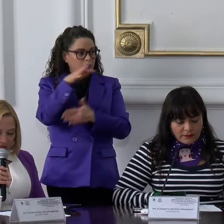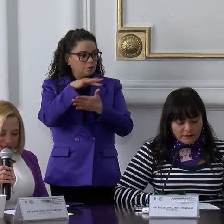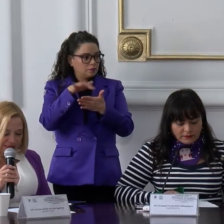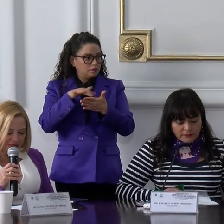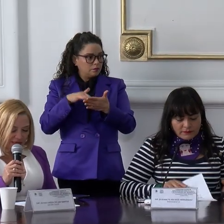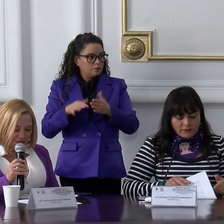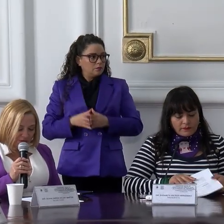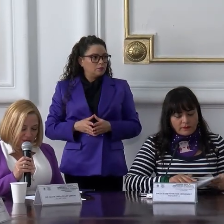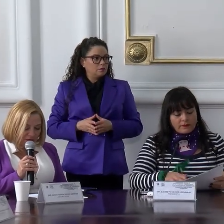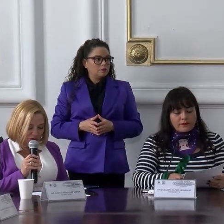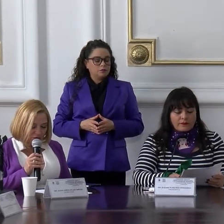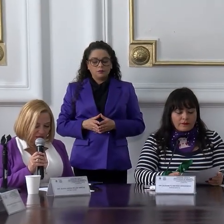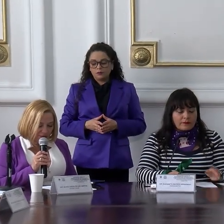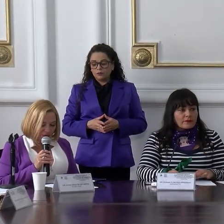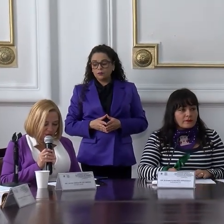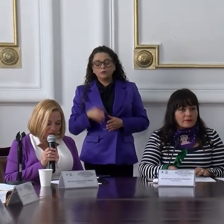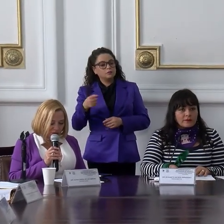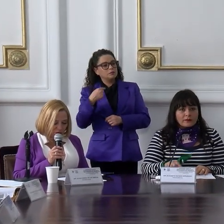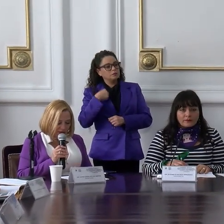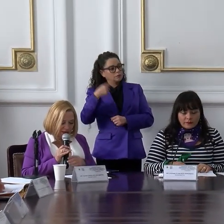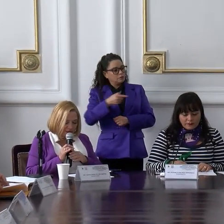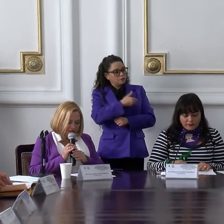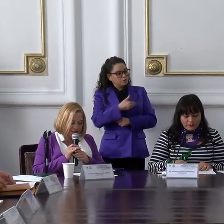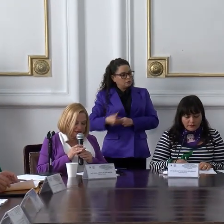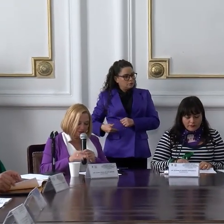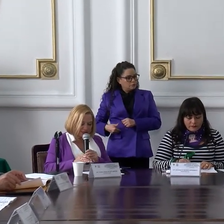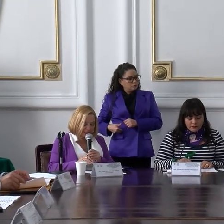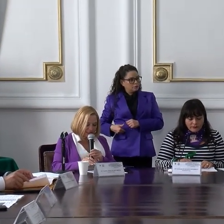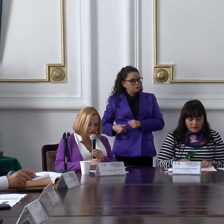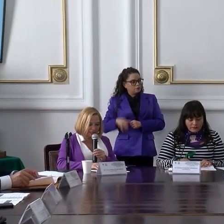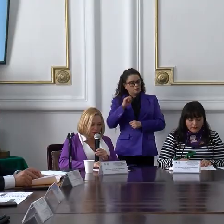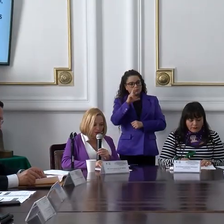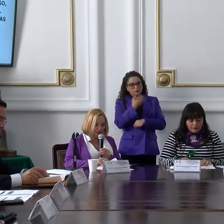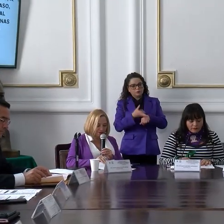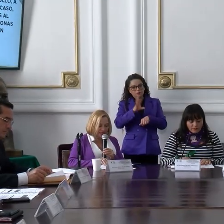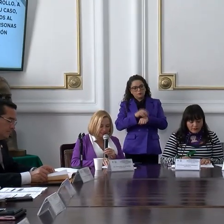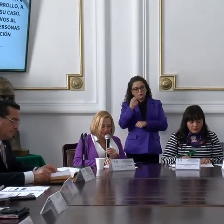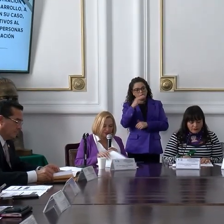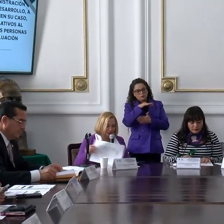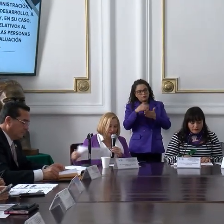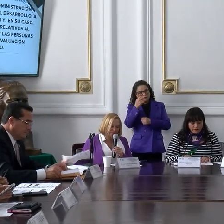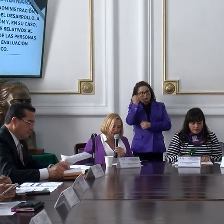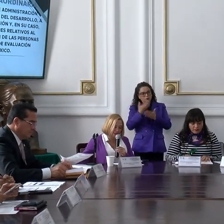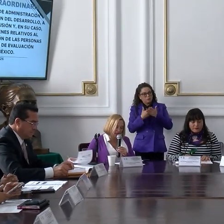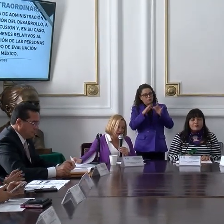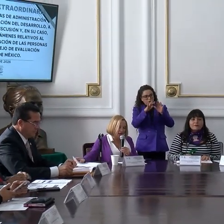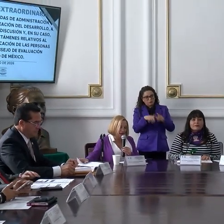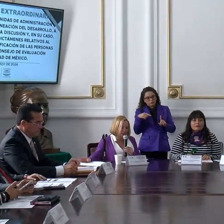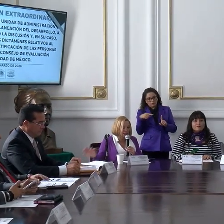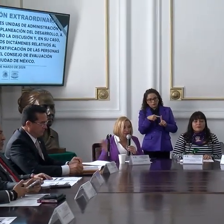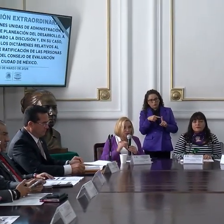de la Presidencia, se procede a consultar en votación económica si es de dispensarse la lectura del dictamen de